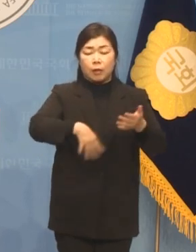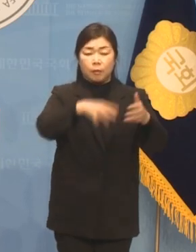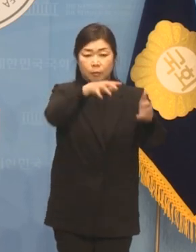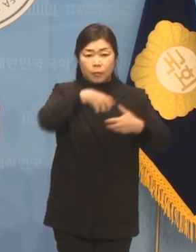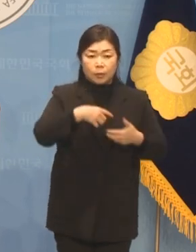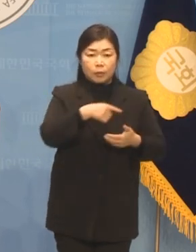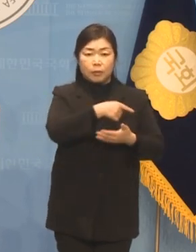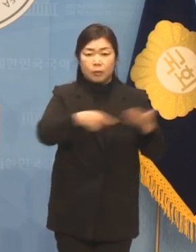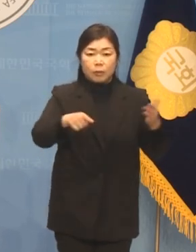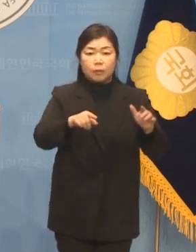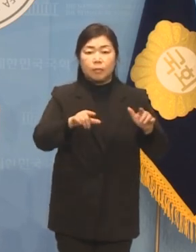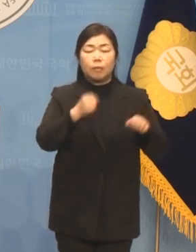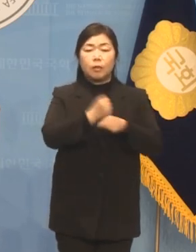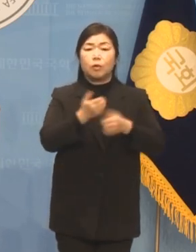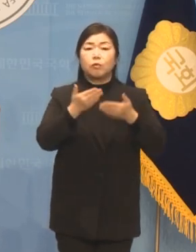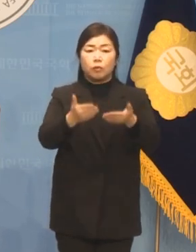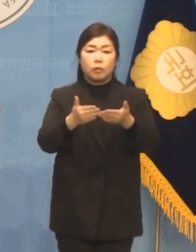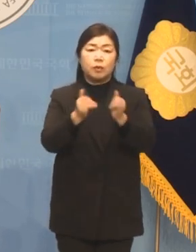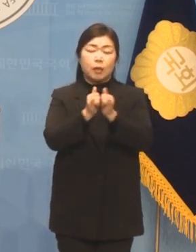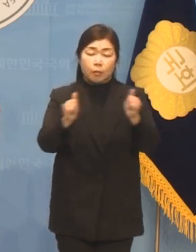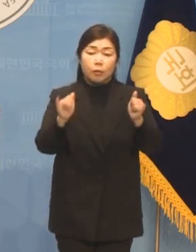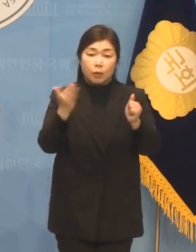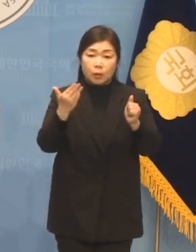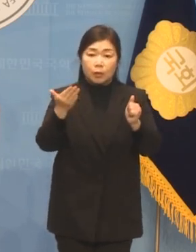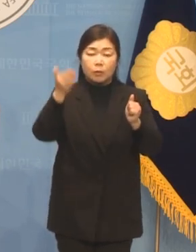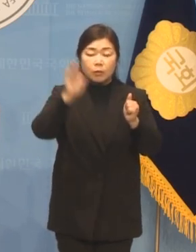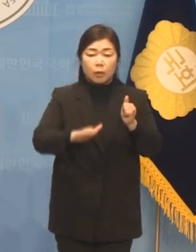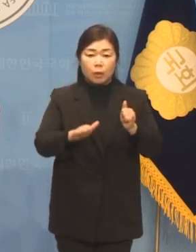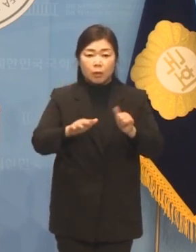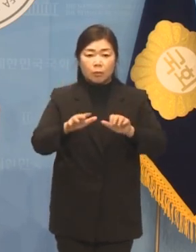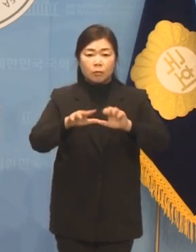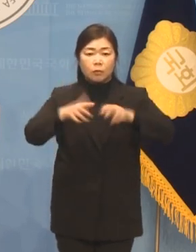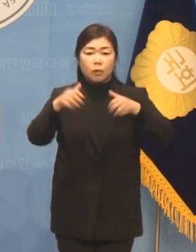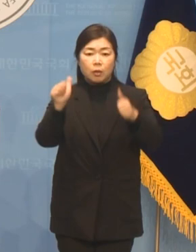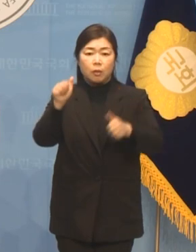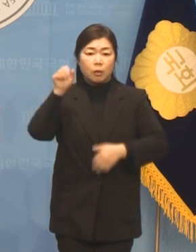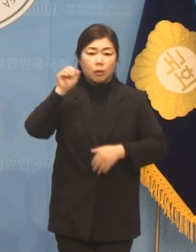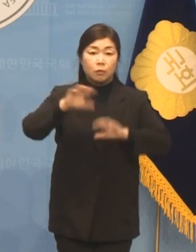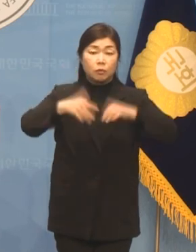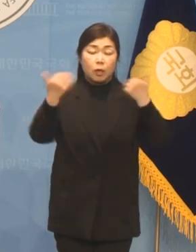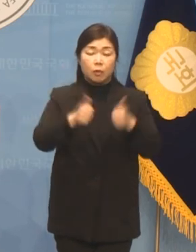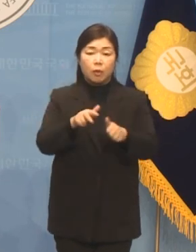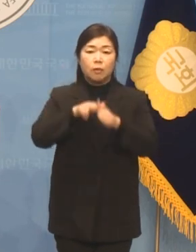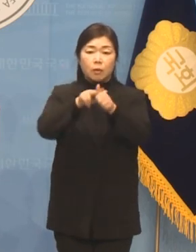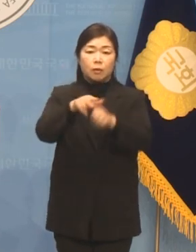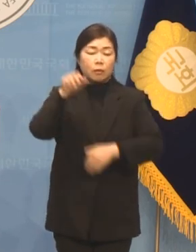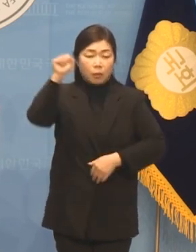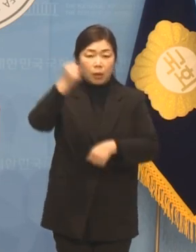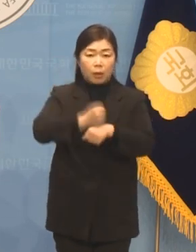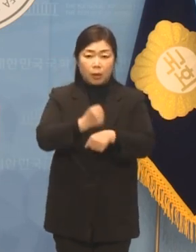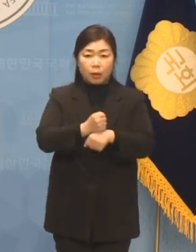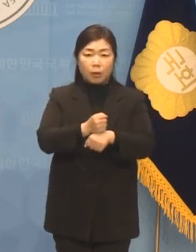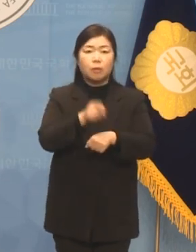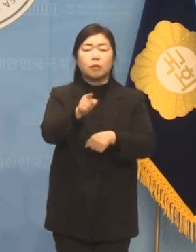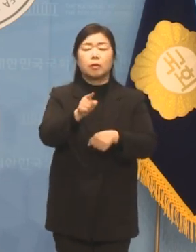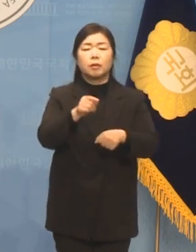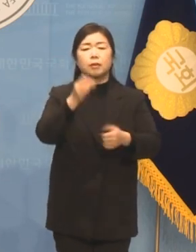것입니다 추경호 전 기재부 장관은 최악의 세수 결손에 책임을지고 불출마